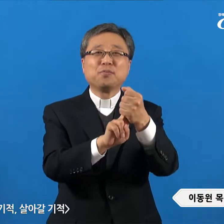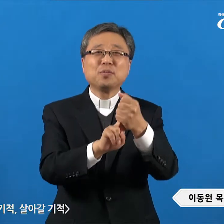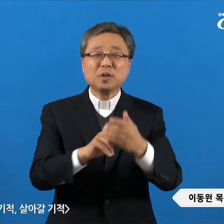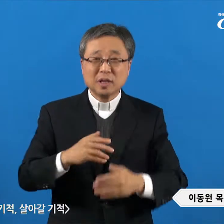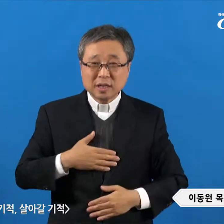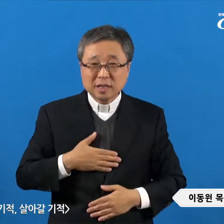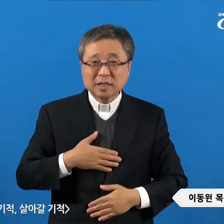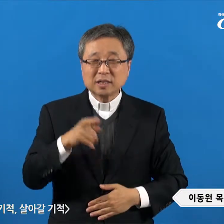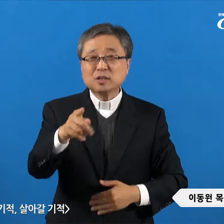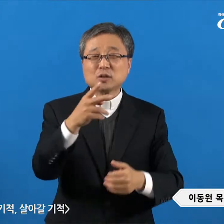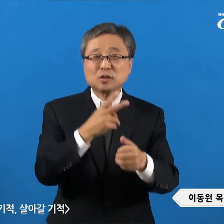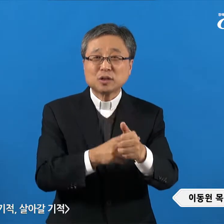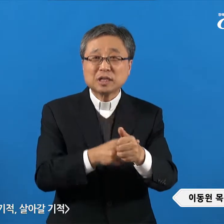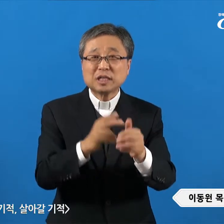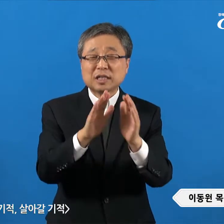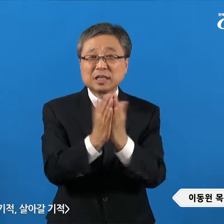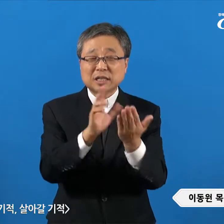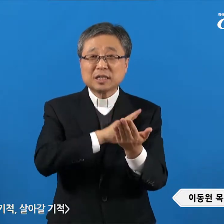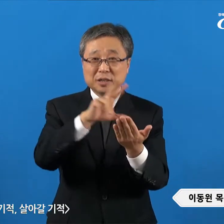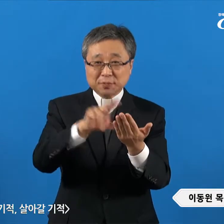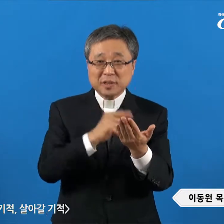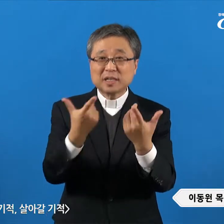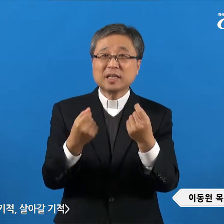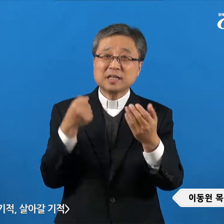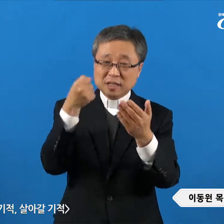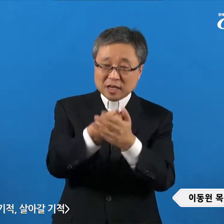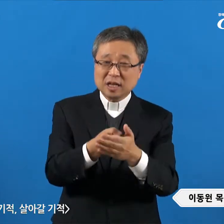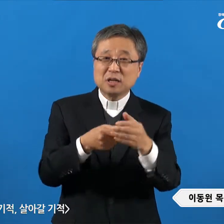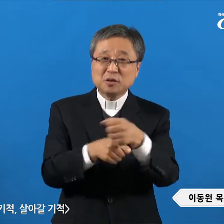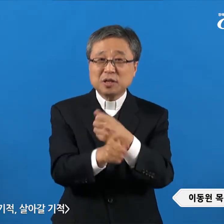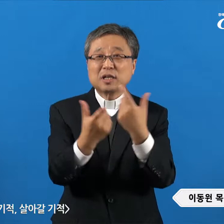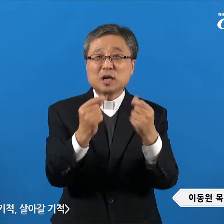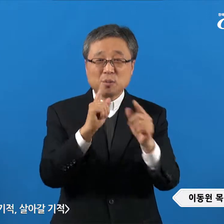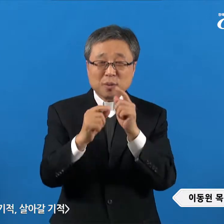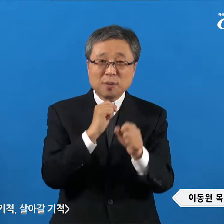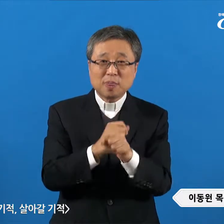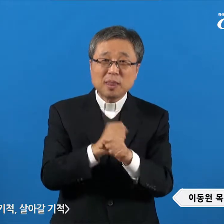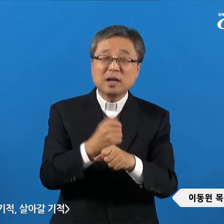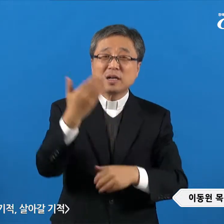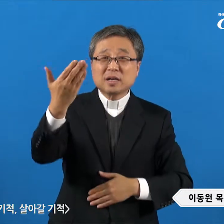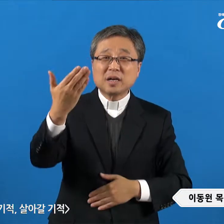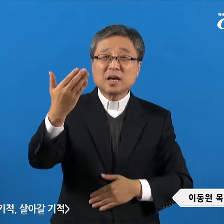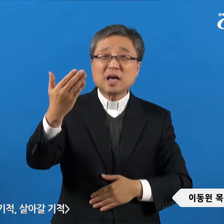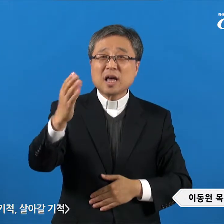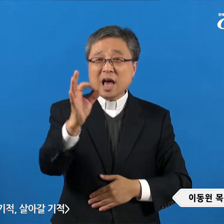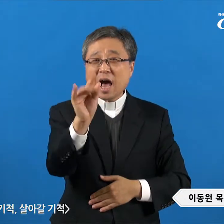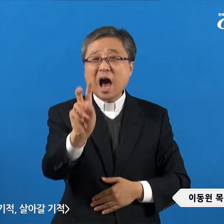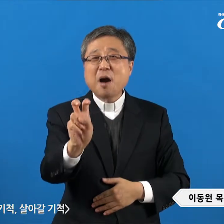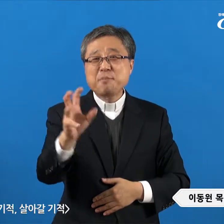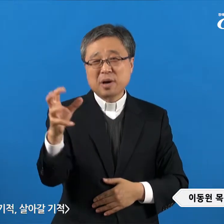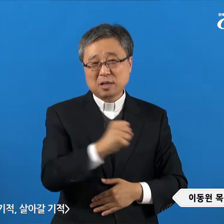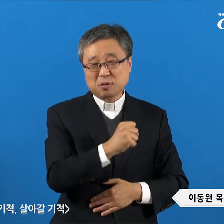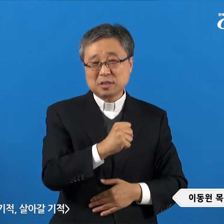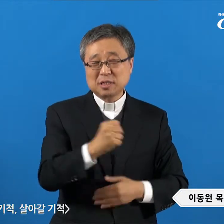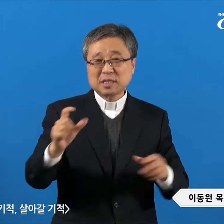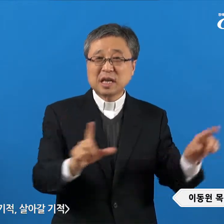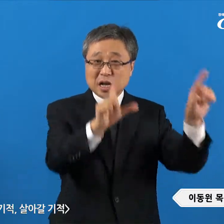그는 이 책의 제목을 그렇게 정한 이유를 이렇게 말합니다. 그가 암을 앓고 살아보니까 하루 산